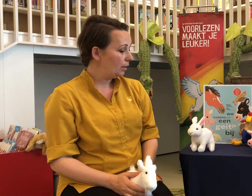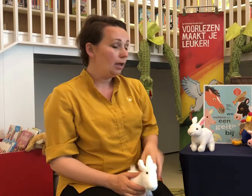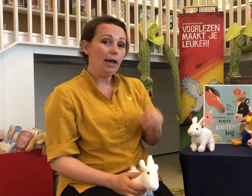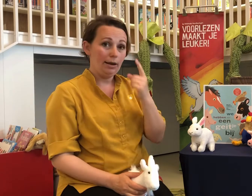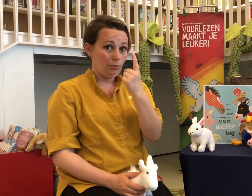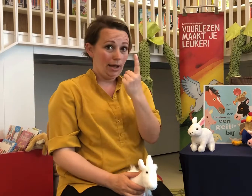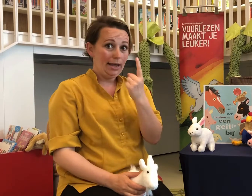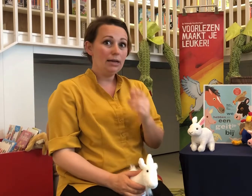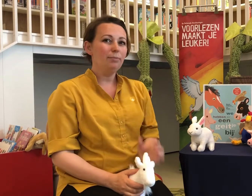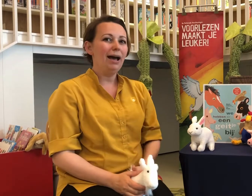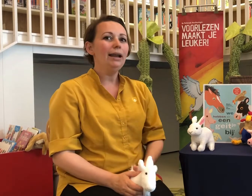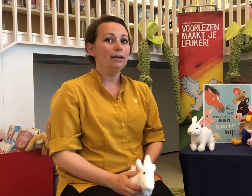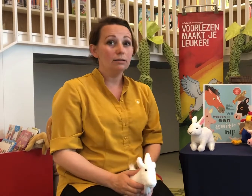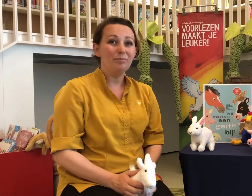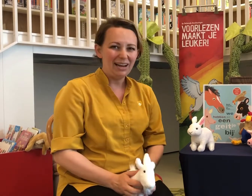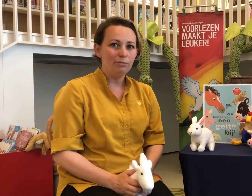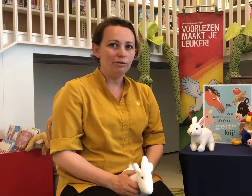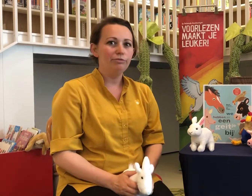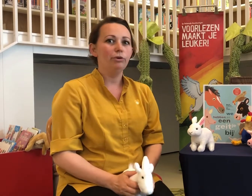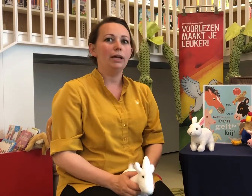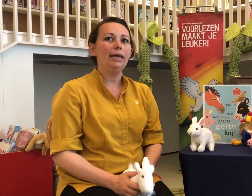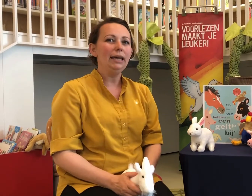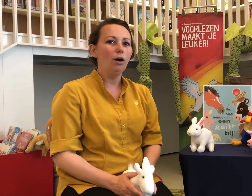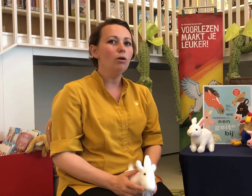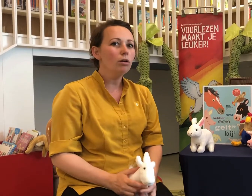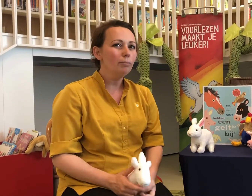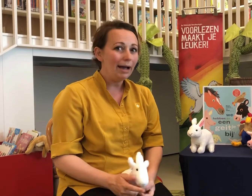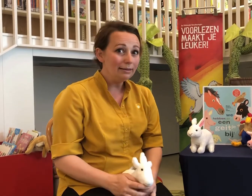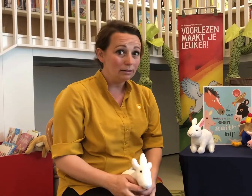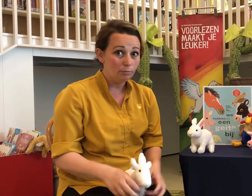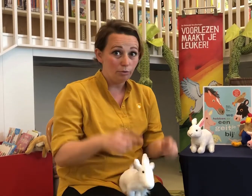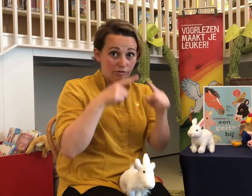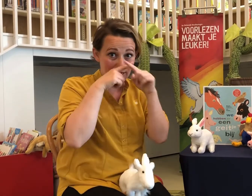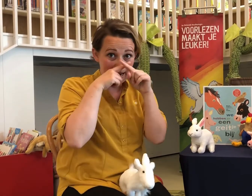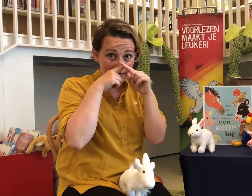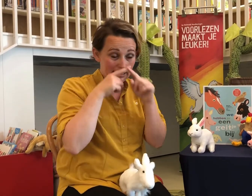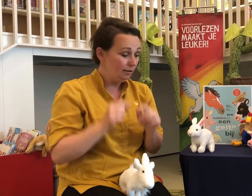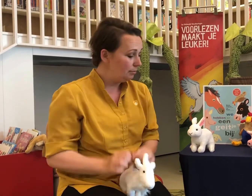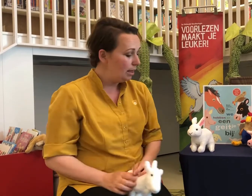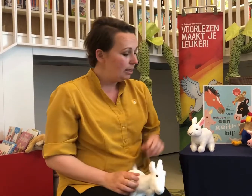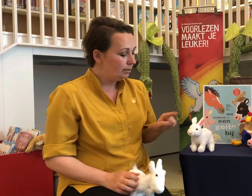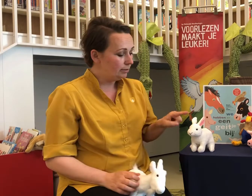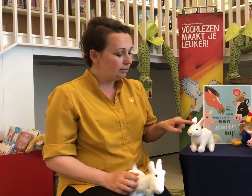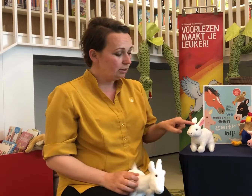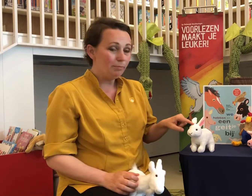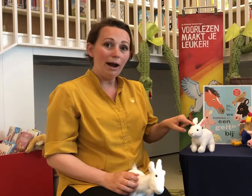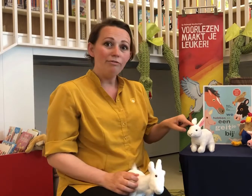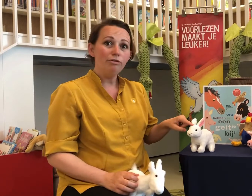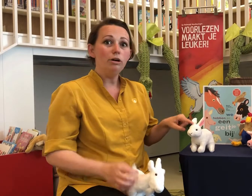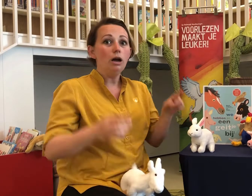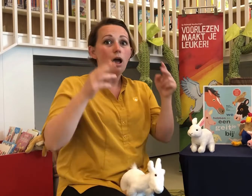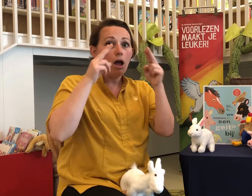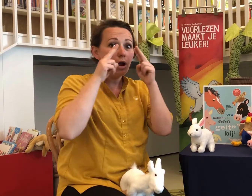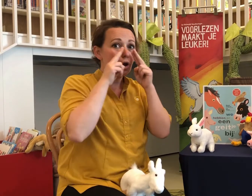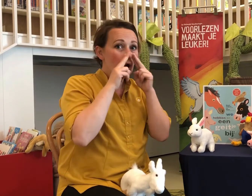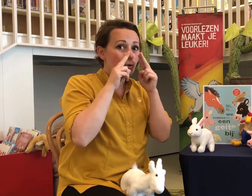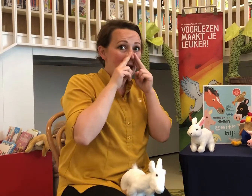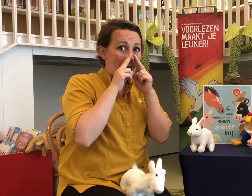En nog één gebaar en dat gebaar hebben we de vorige keer ook al gemaakt in het boek van Nijntje. Dat is het gebaar voor konijn.